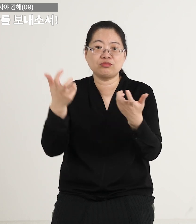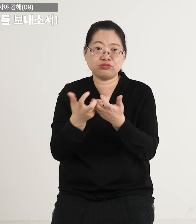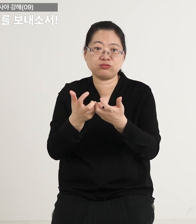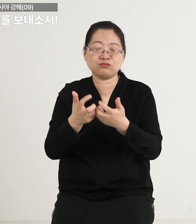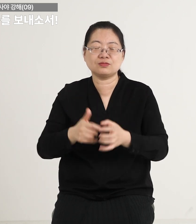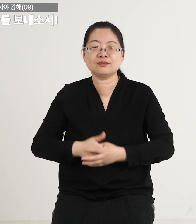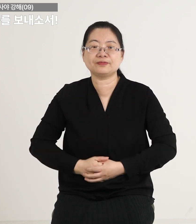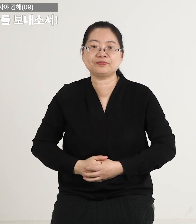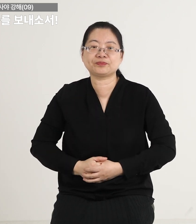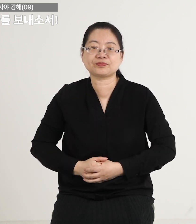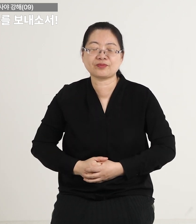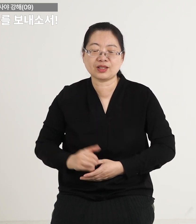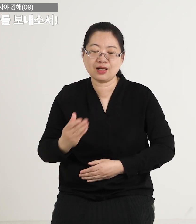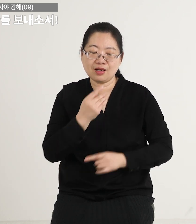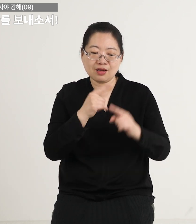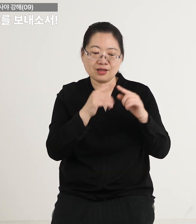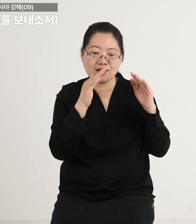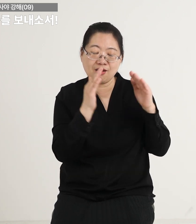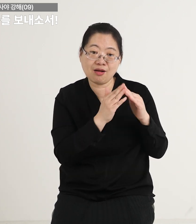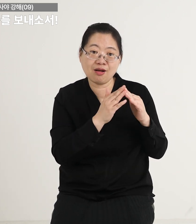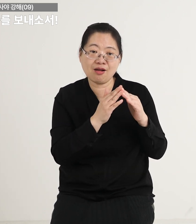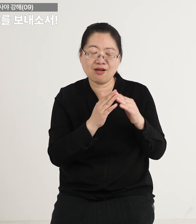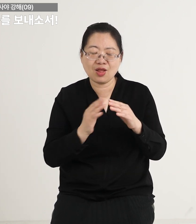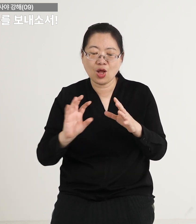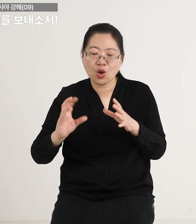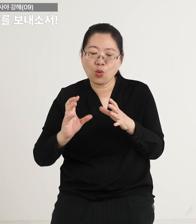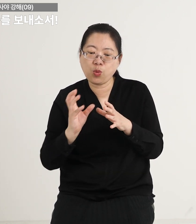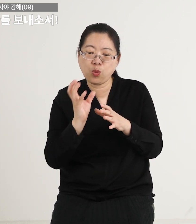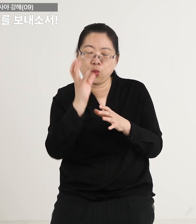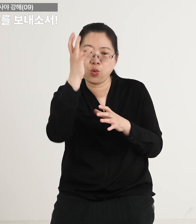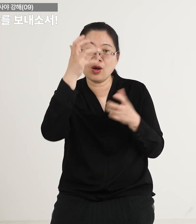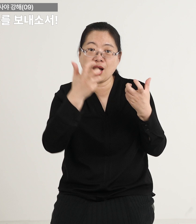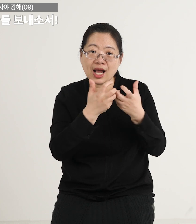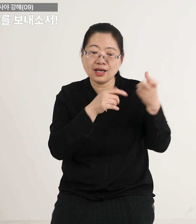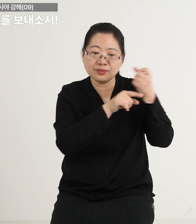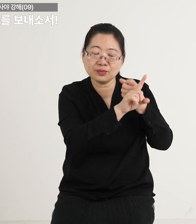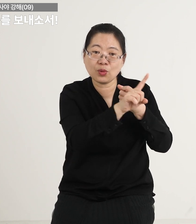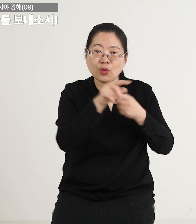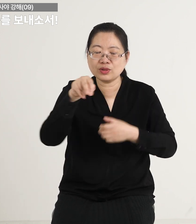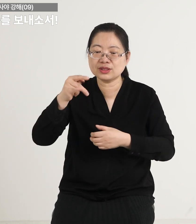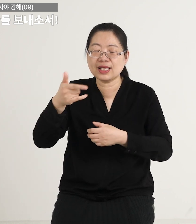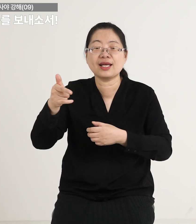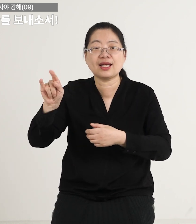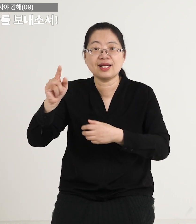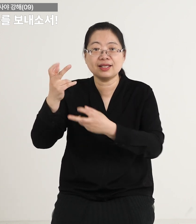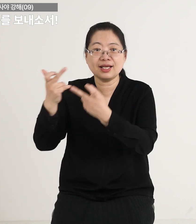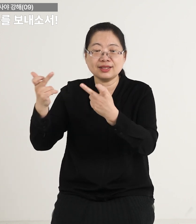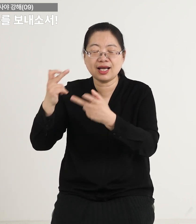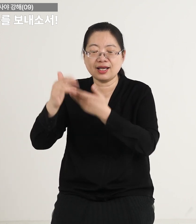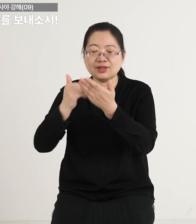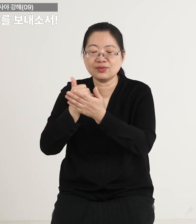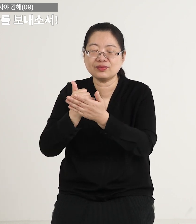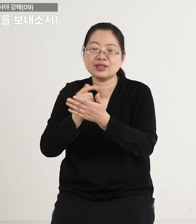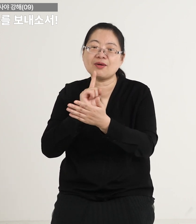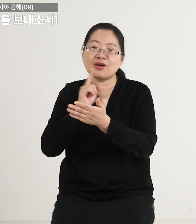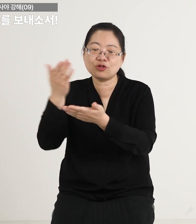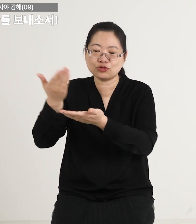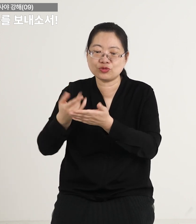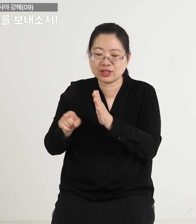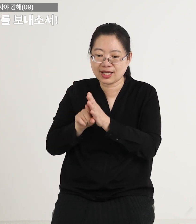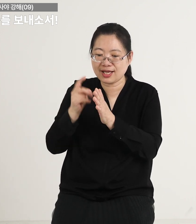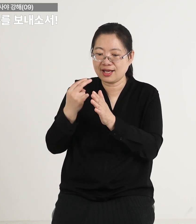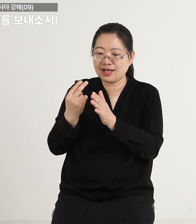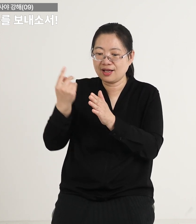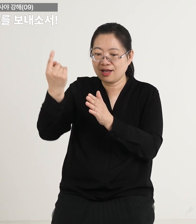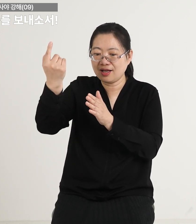자, 성전의 연기가 충만하다는 말은 시내산에서 하나님이 말씀을 주시기 위해서